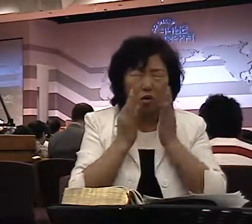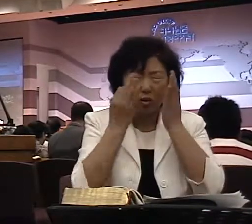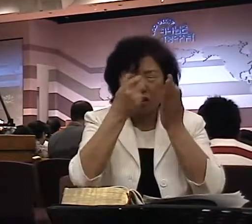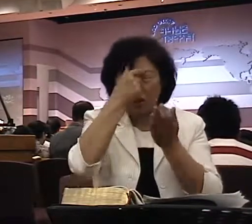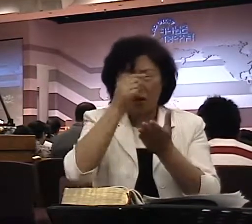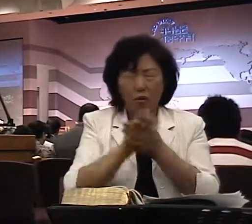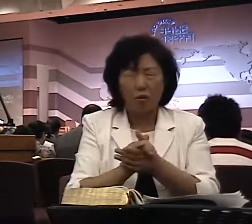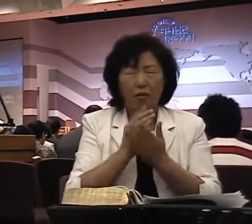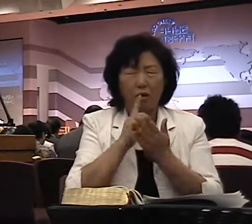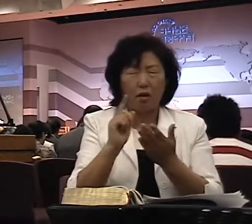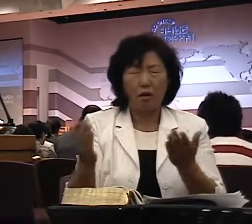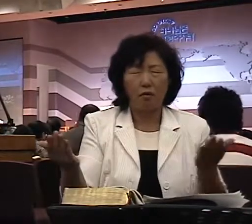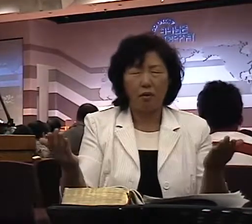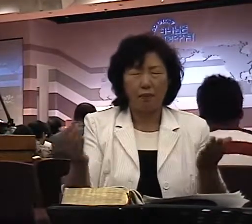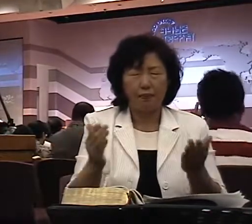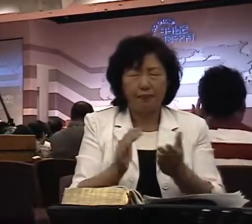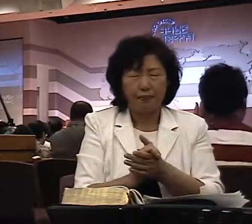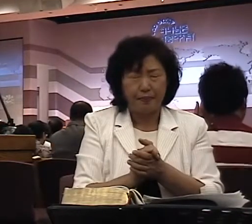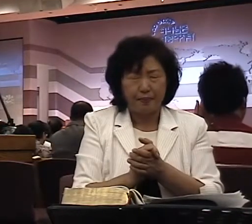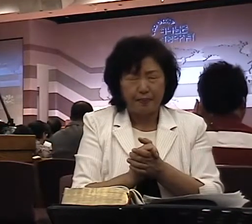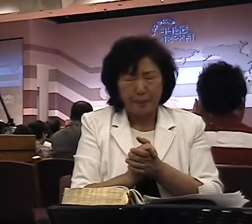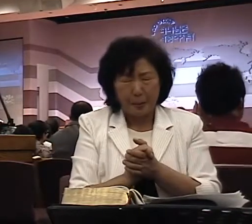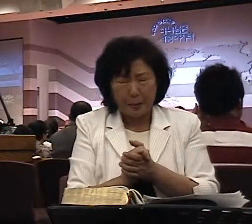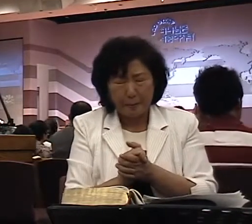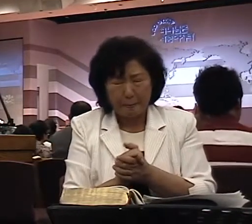간절히 기도하옵나이다.